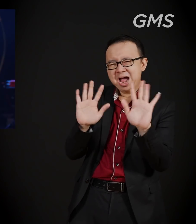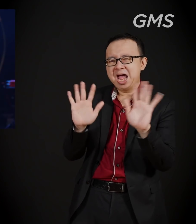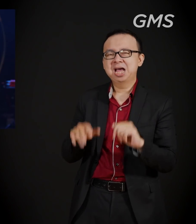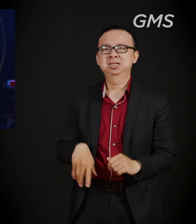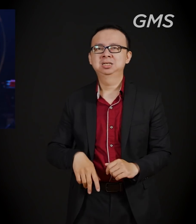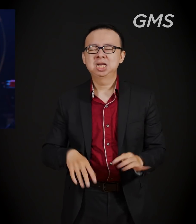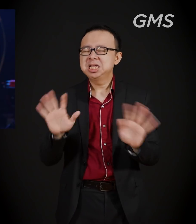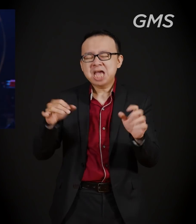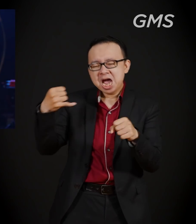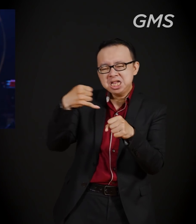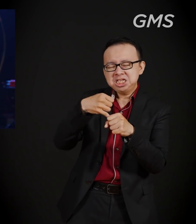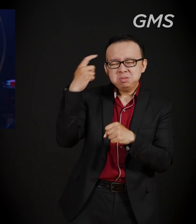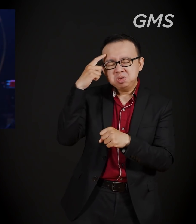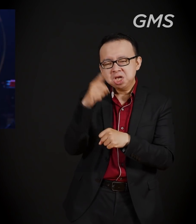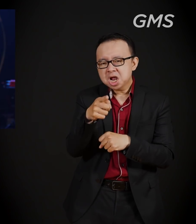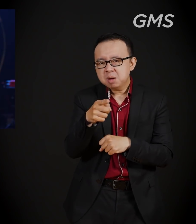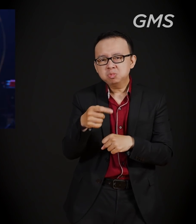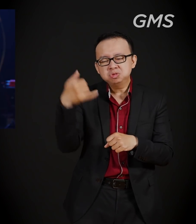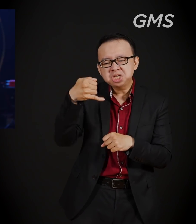bilang. Jangan isi pikiranmu dengan sampah.